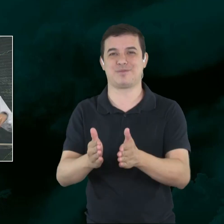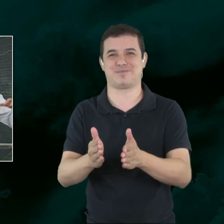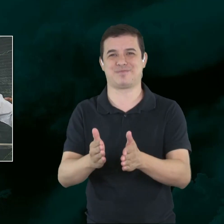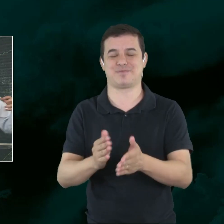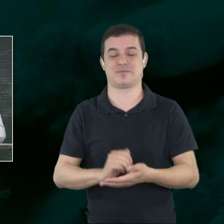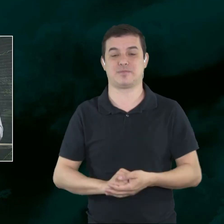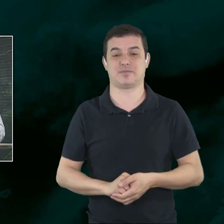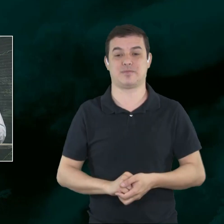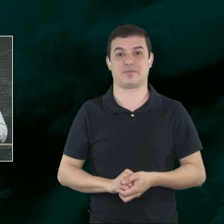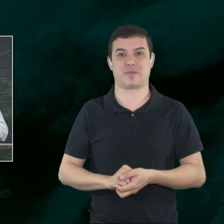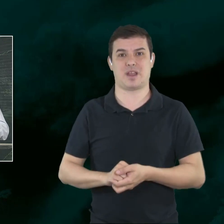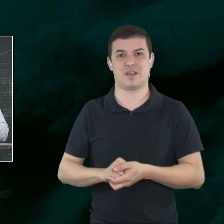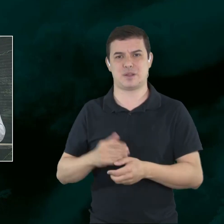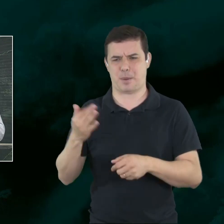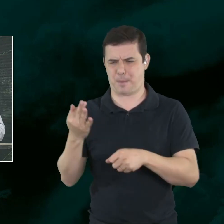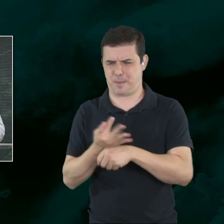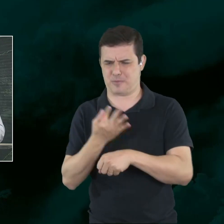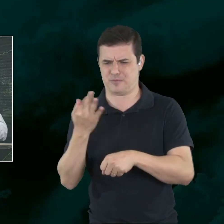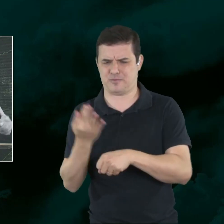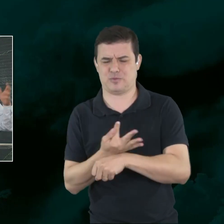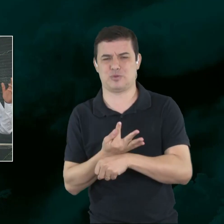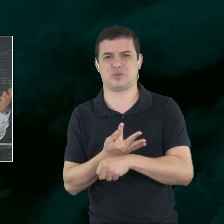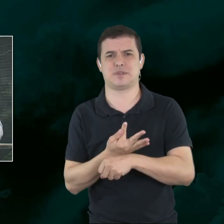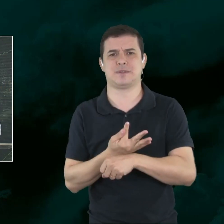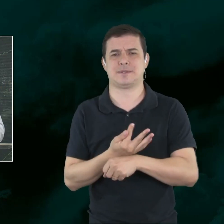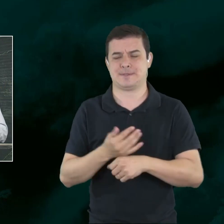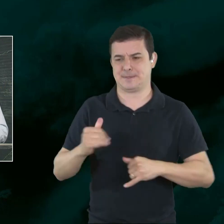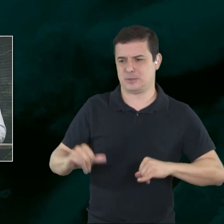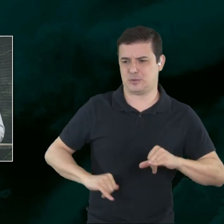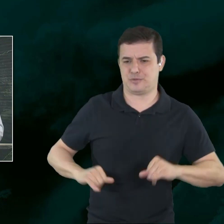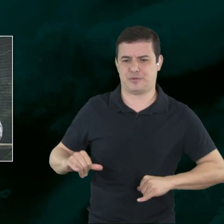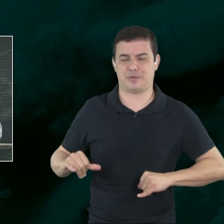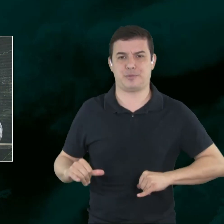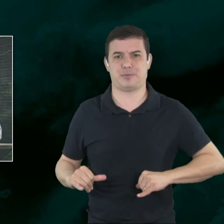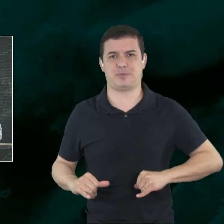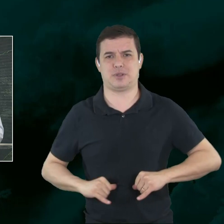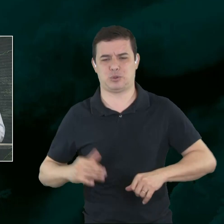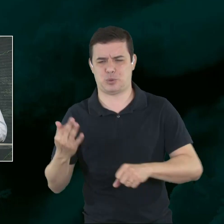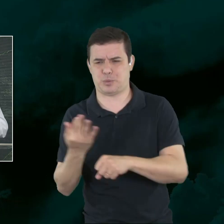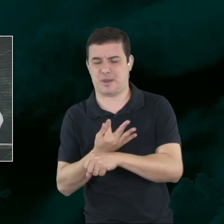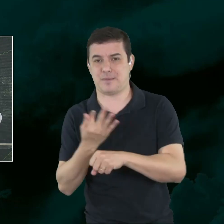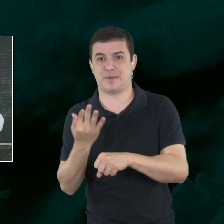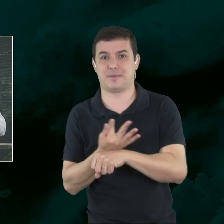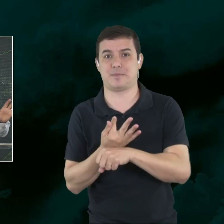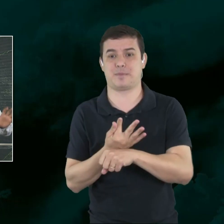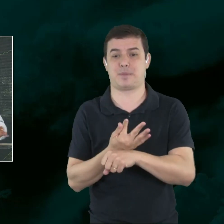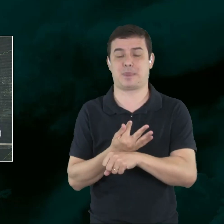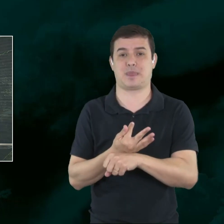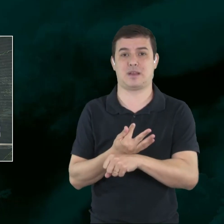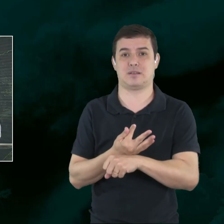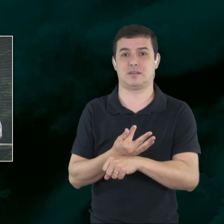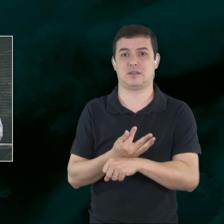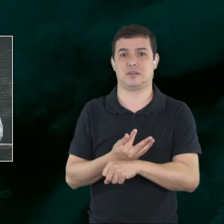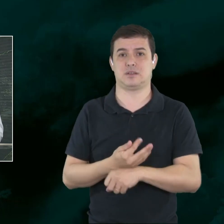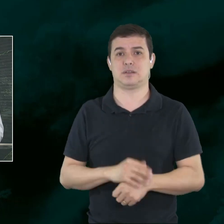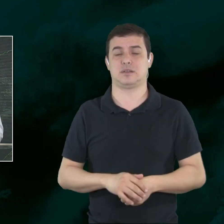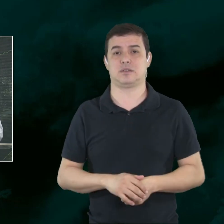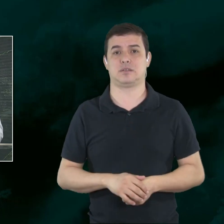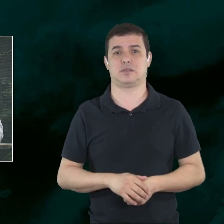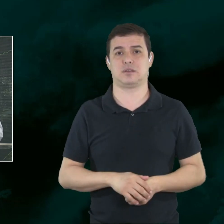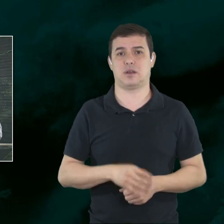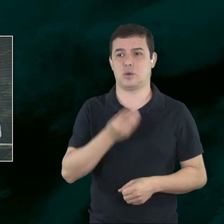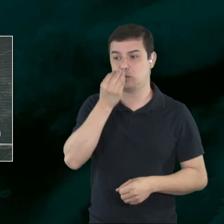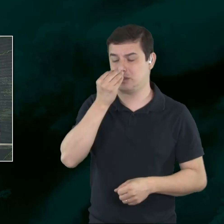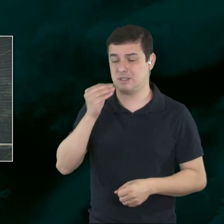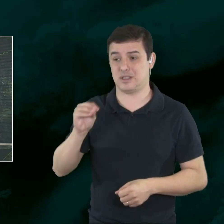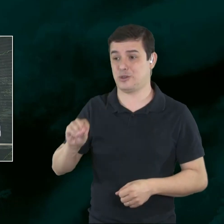irmão, se você perseverar, mesmo com dificuldades, com provações, com sofrimentos, você não desanima, né? Você hoje,